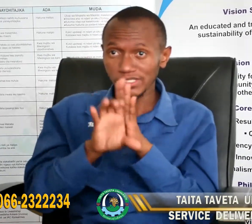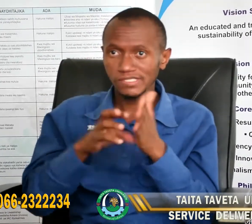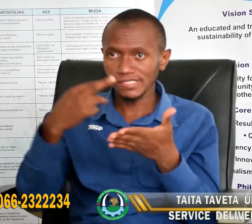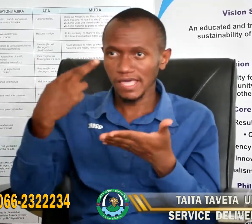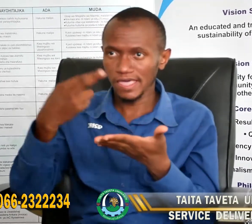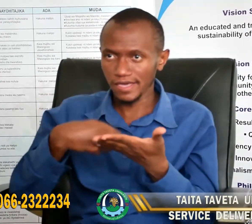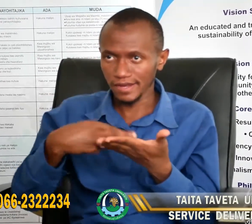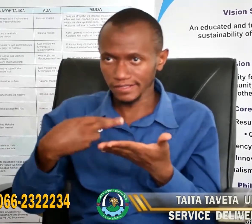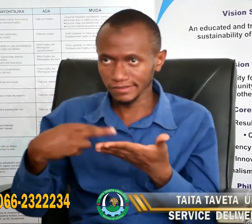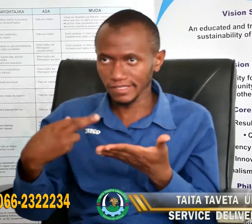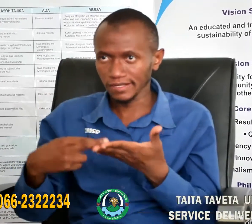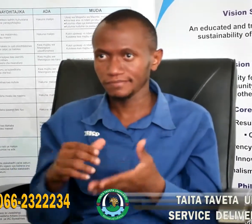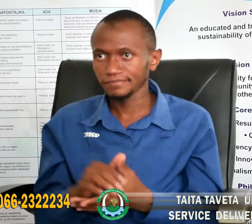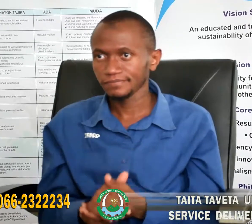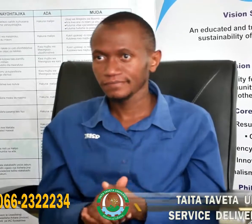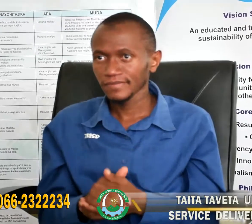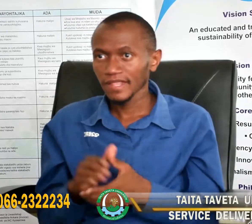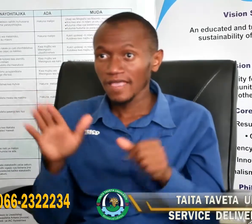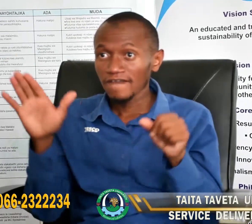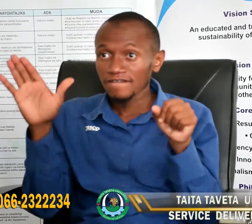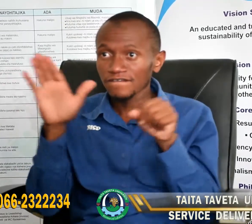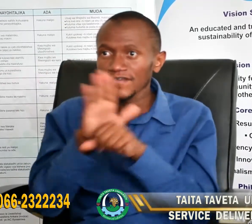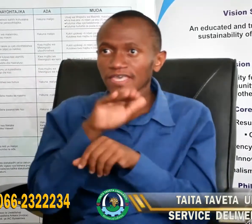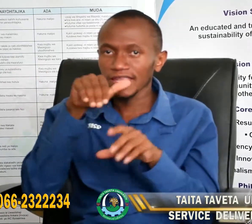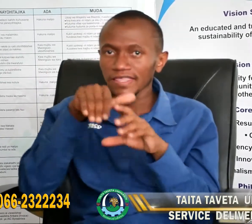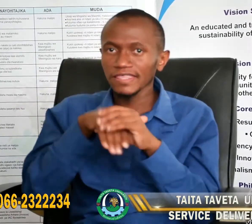Saba, utoaji wa nakala ya kitaaluma.